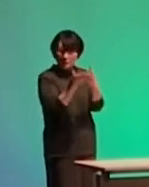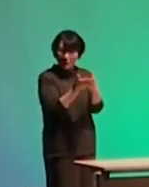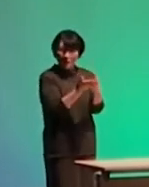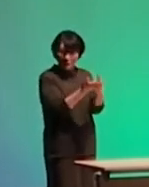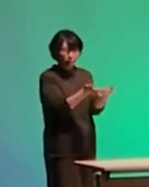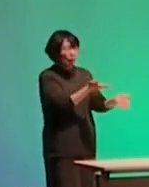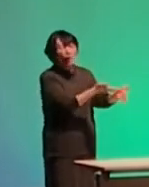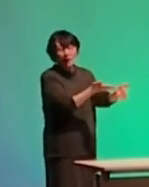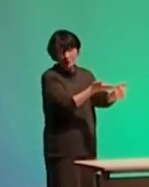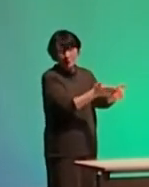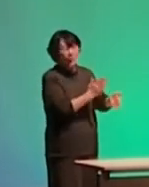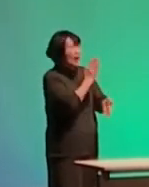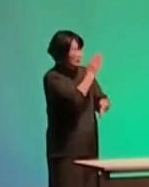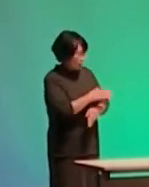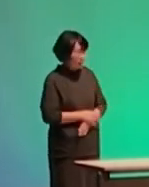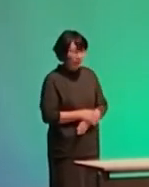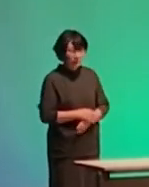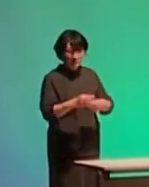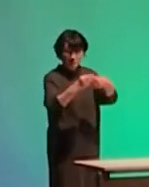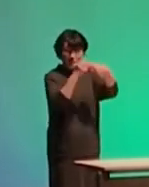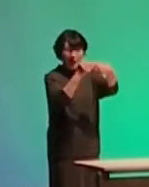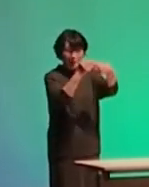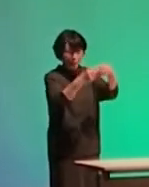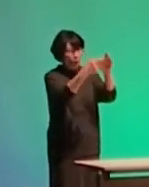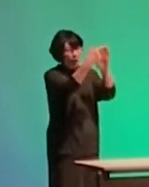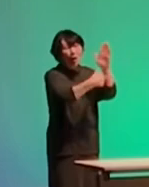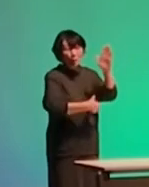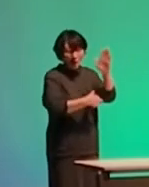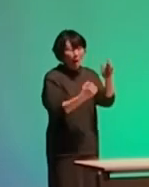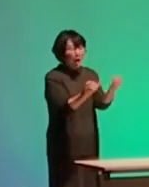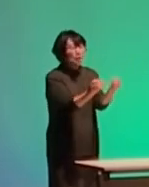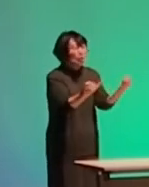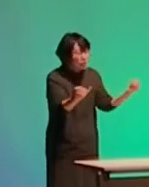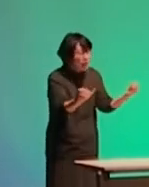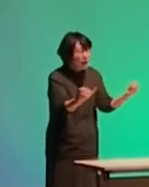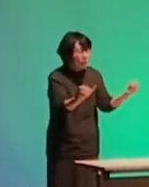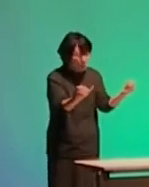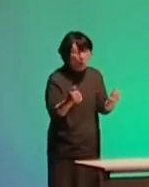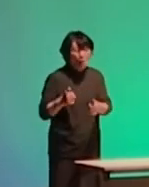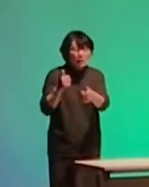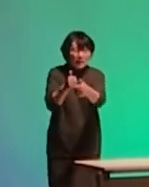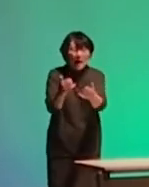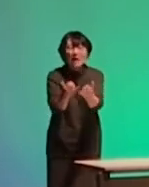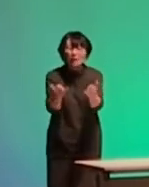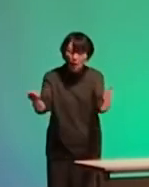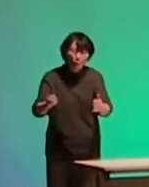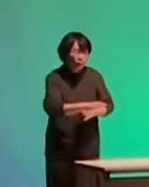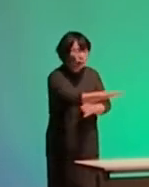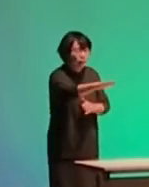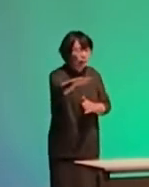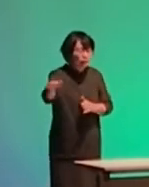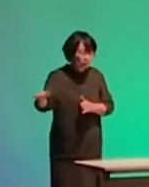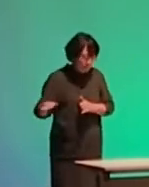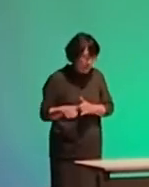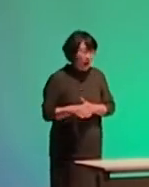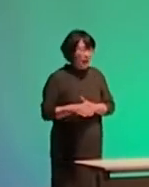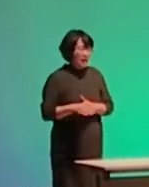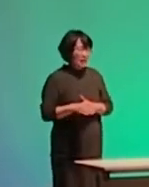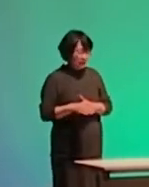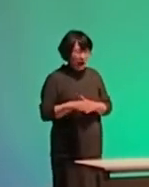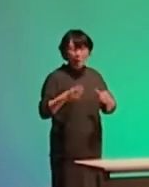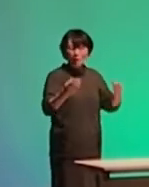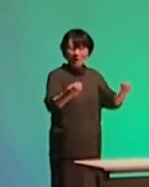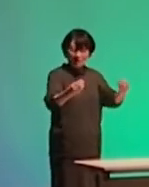と思っているんですが、最初のテーマは女性もチャレンジ度も含めてみんなが同じように活躍してい